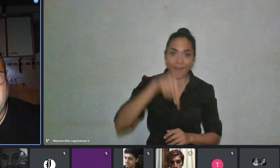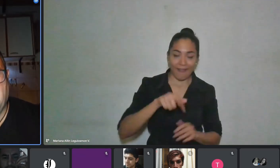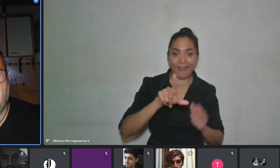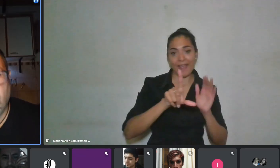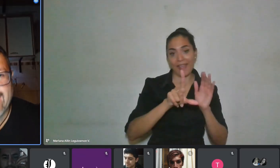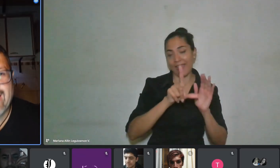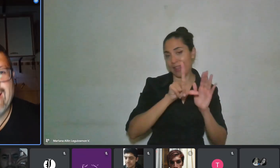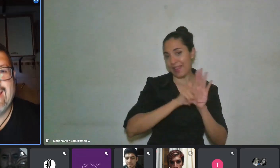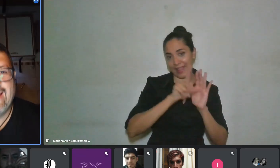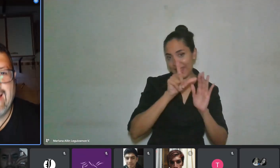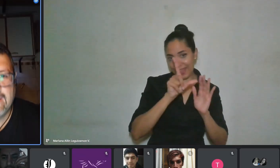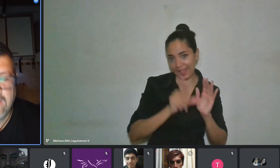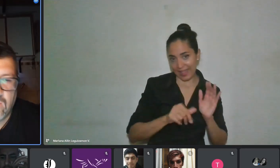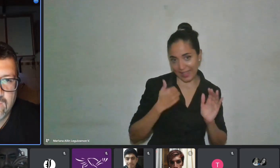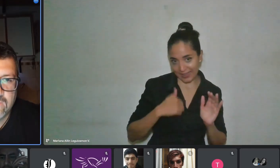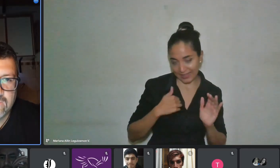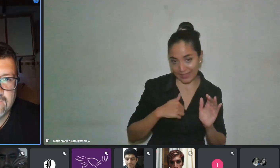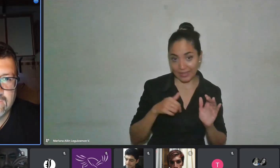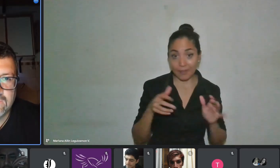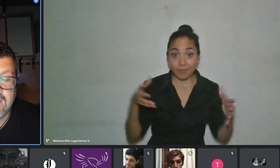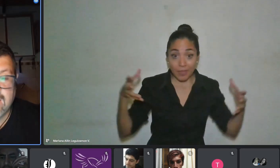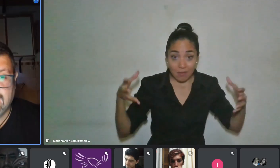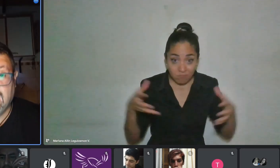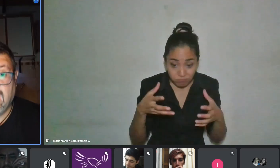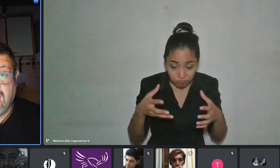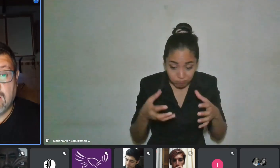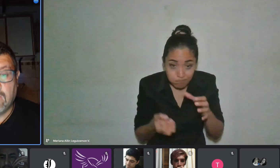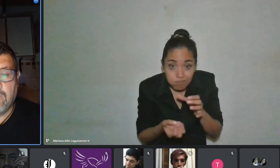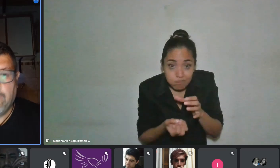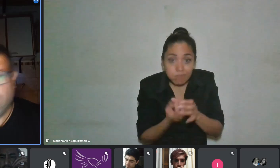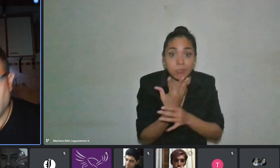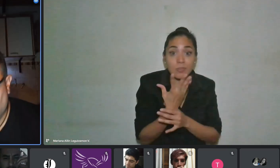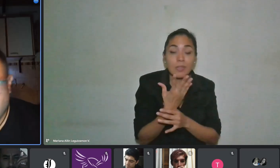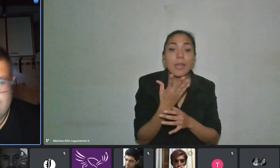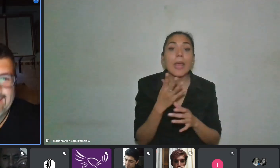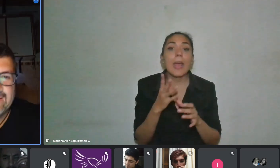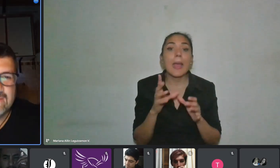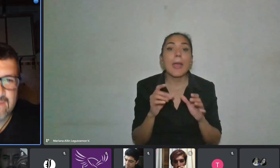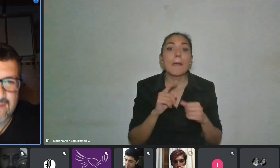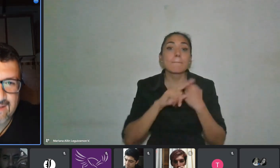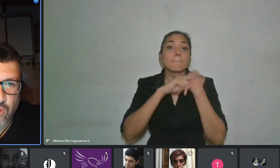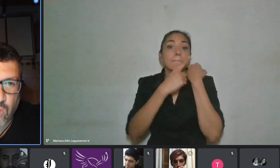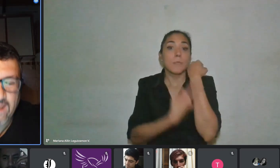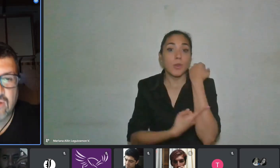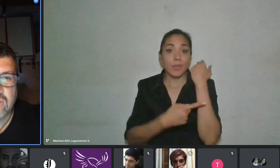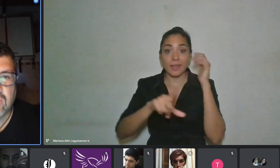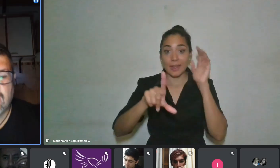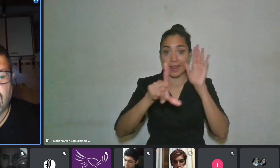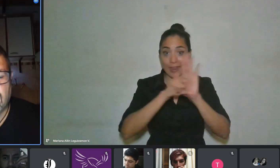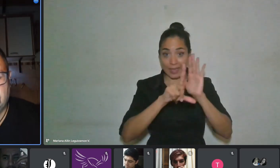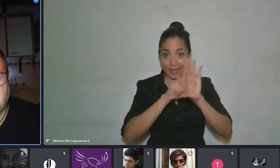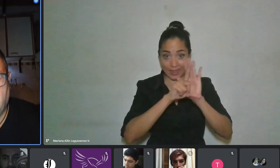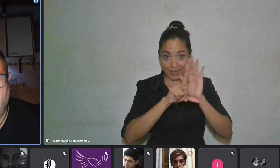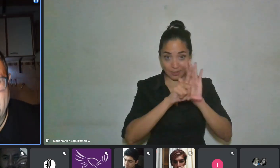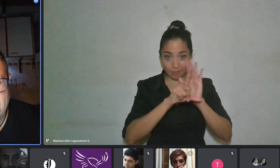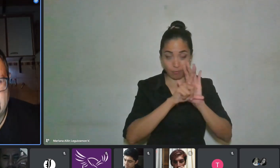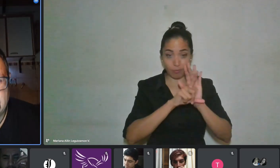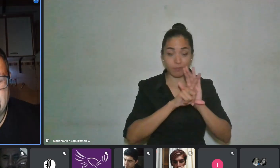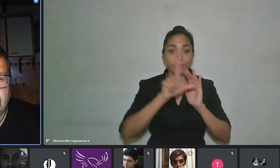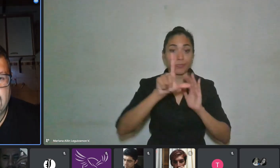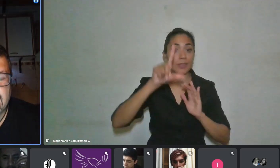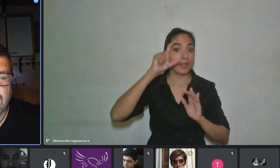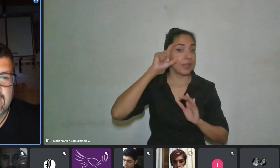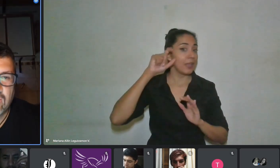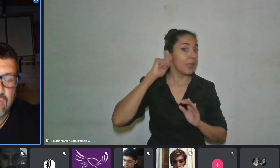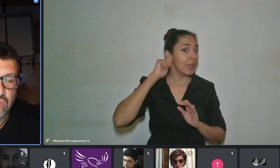nace el poder legislativo, ¿sí? Bueno, ¿cuál es otro de los poderes